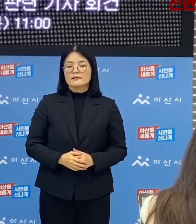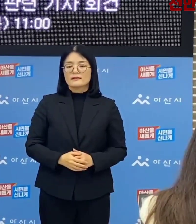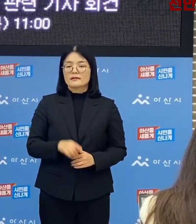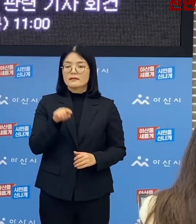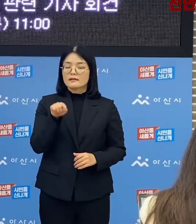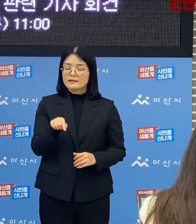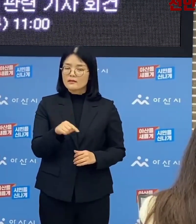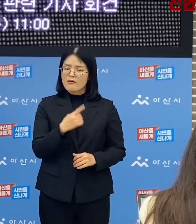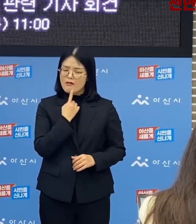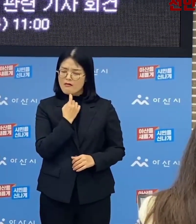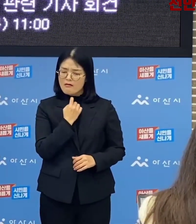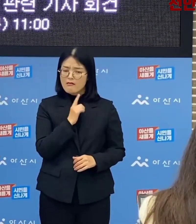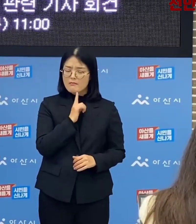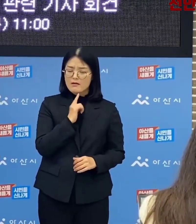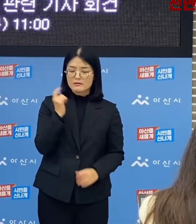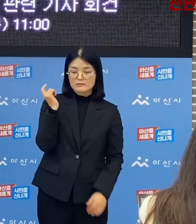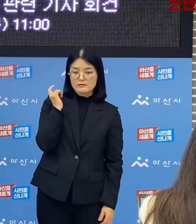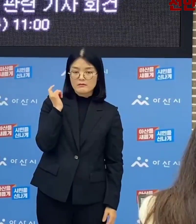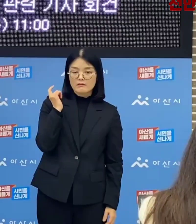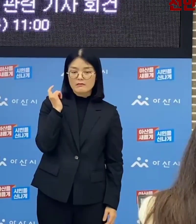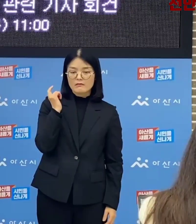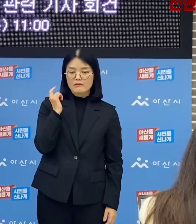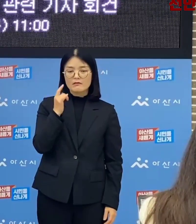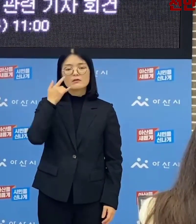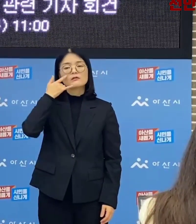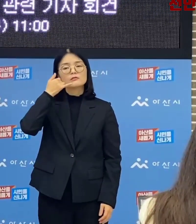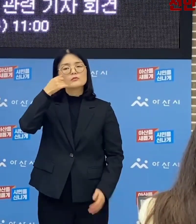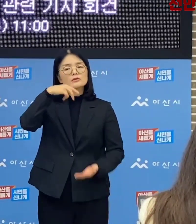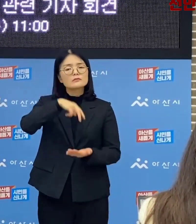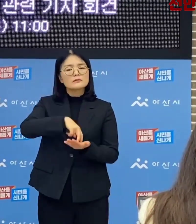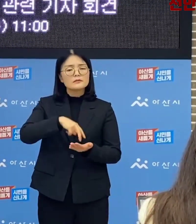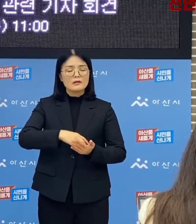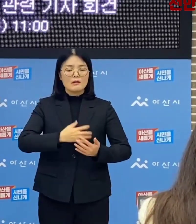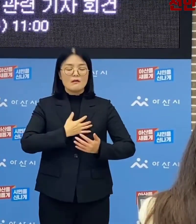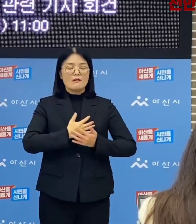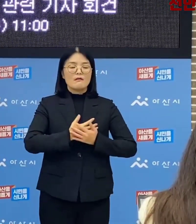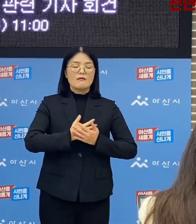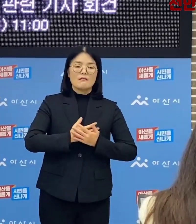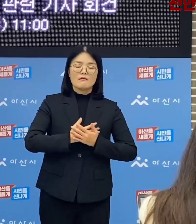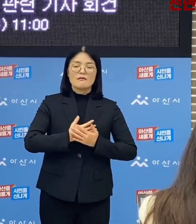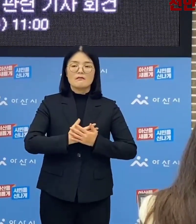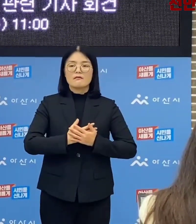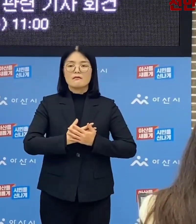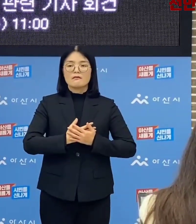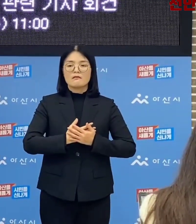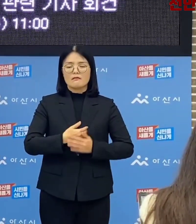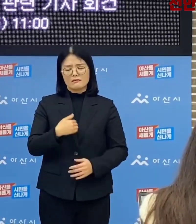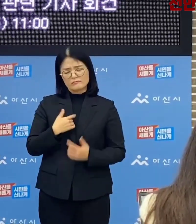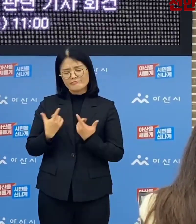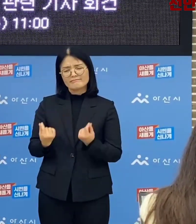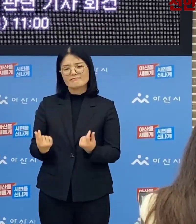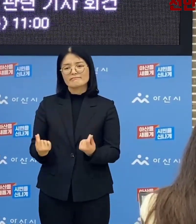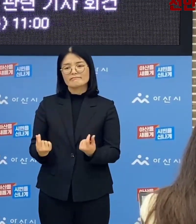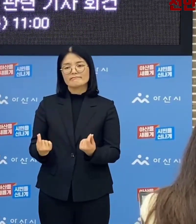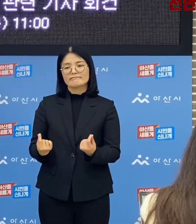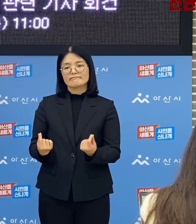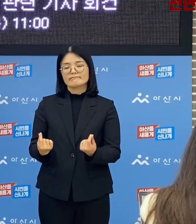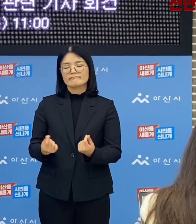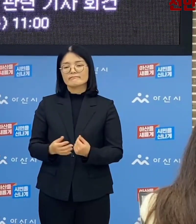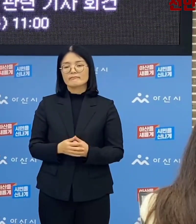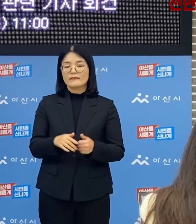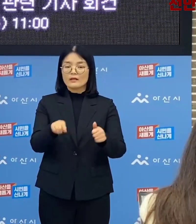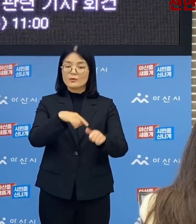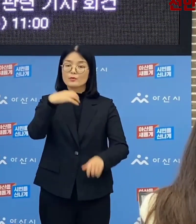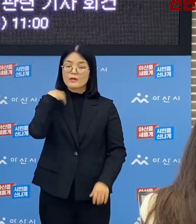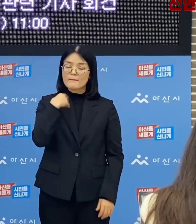이런 협박적인 말을 들으면 부모님 입장에서는 가슴이 섬뜩할 것입니다. 저도 그랬습니다.